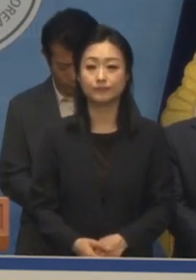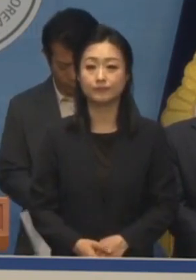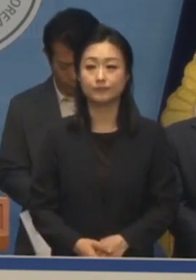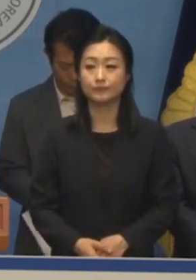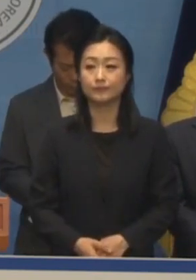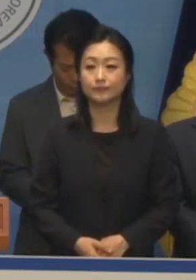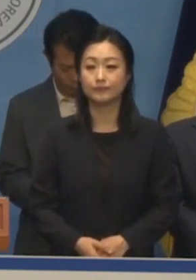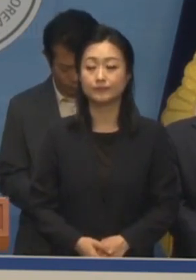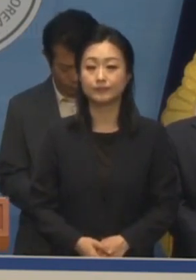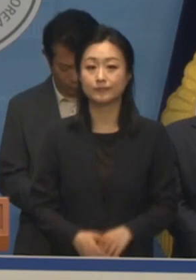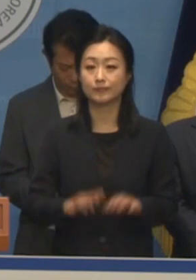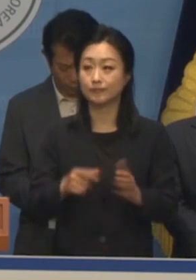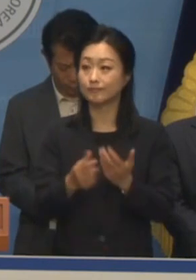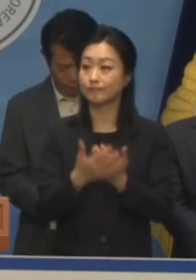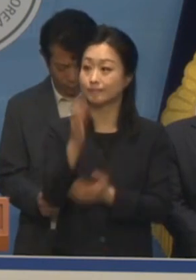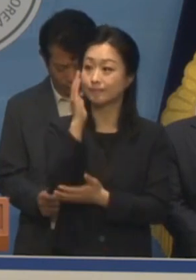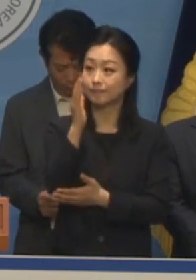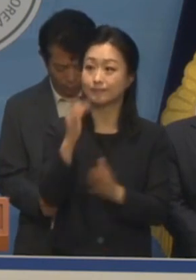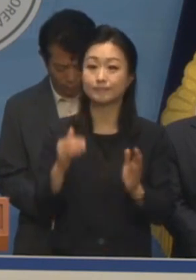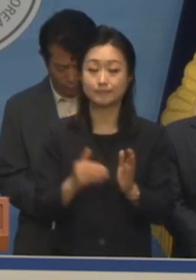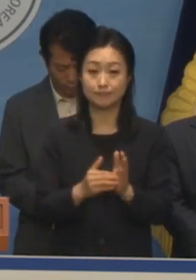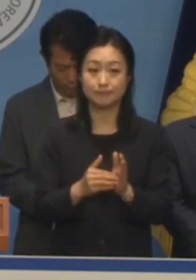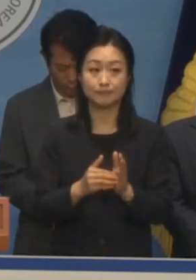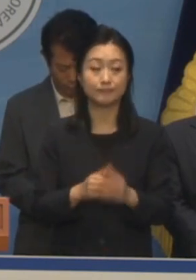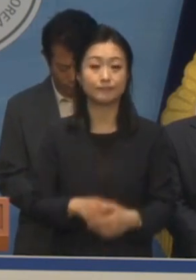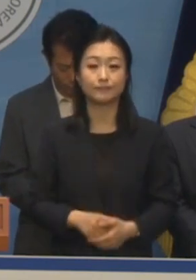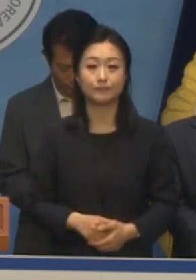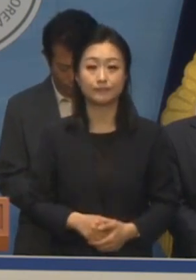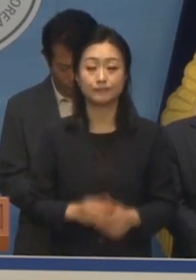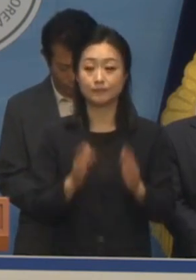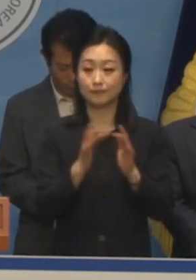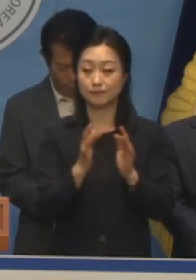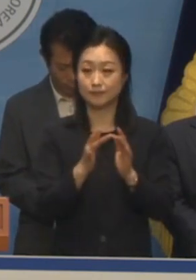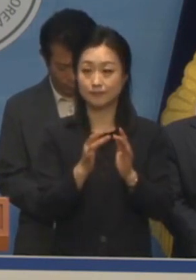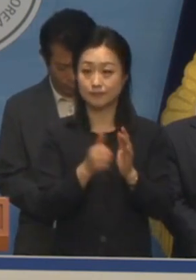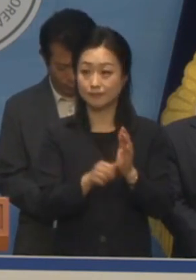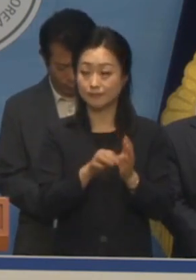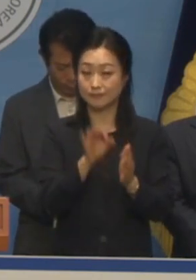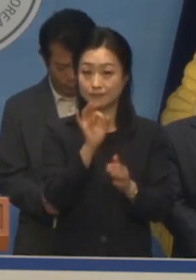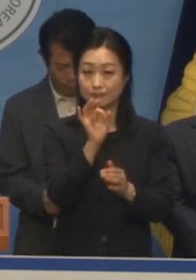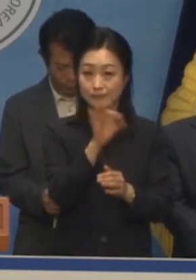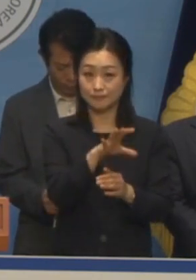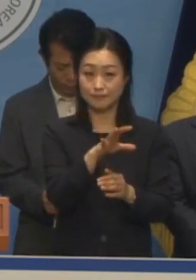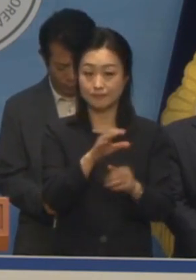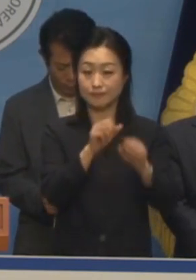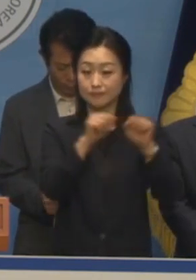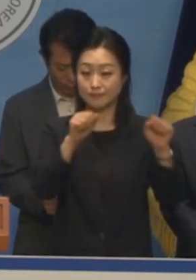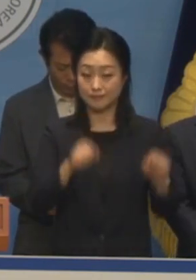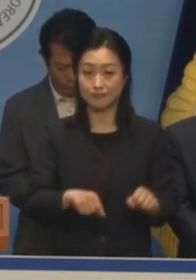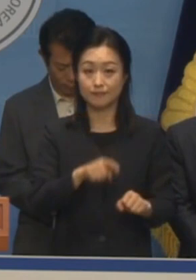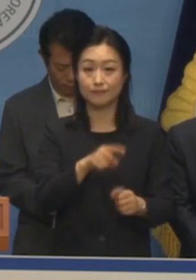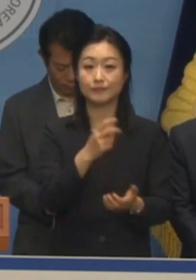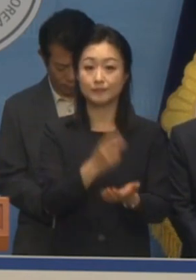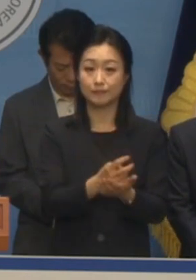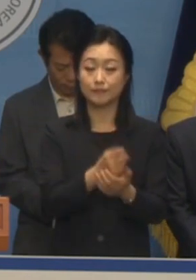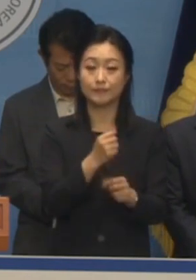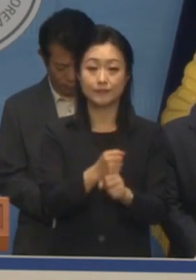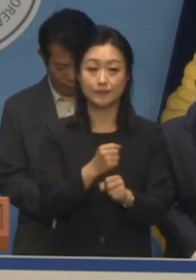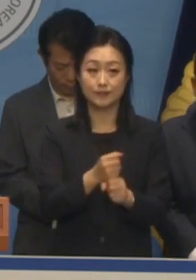이상으로 의견은 다 말씀하셨고 지금은 온라인 플랫폼의 제정을